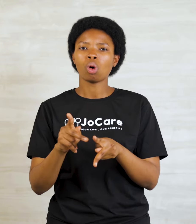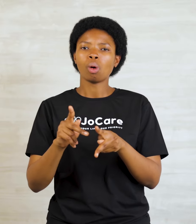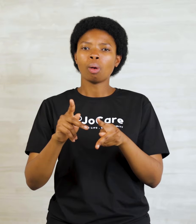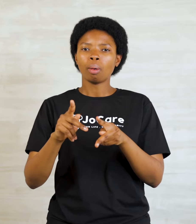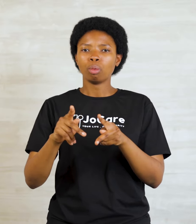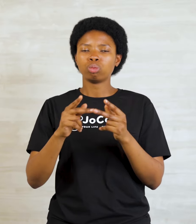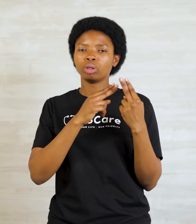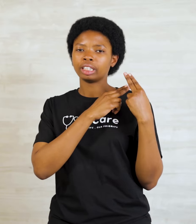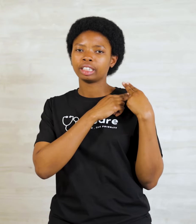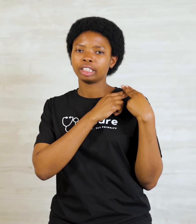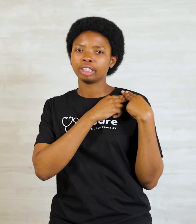bantu,